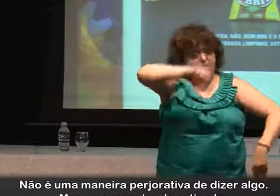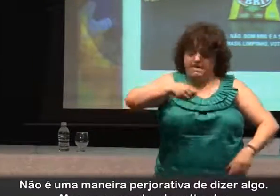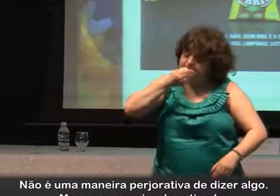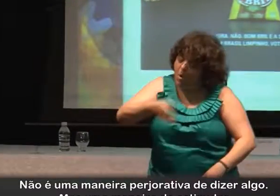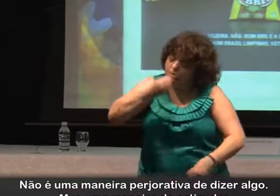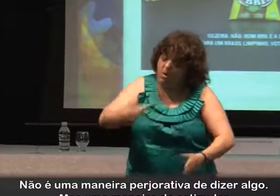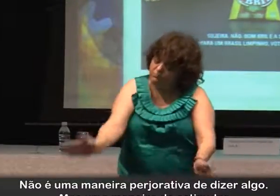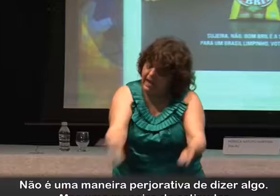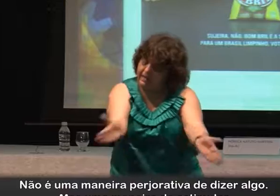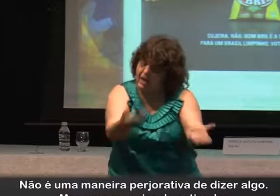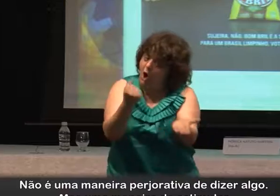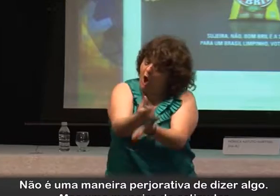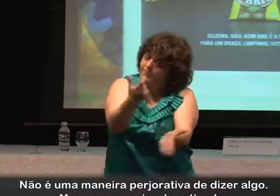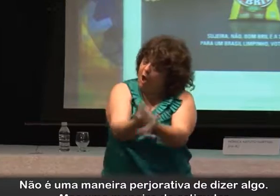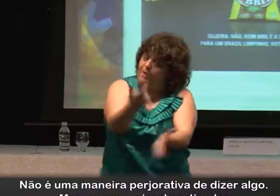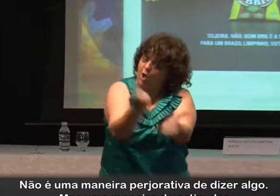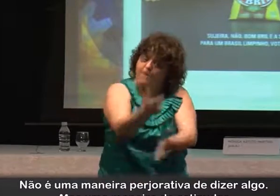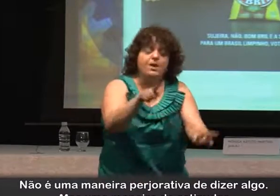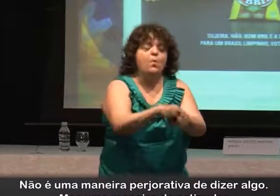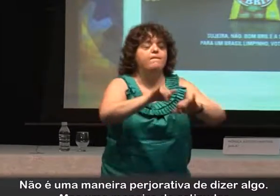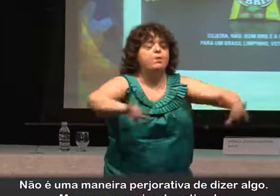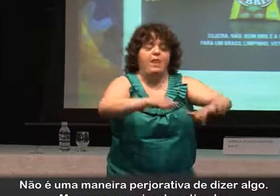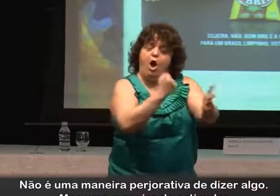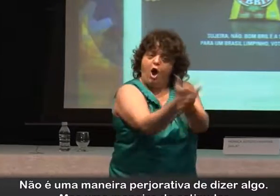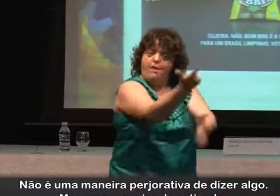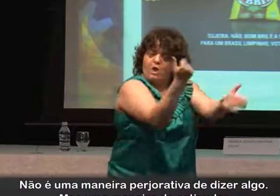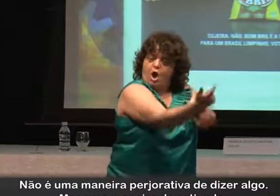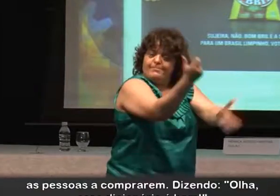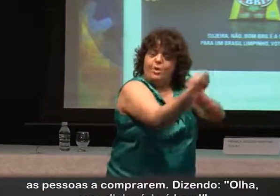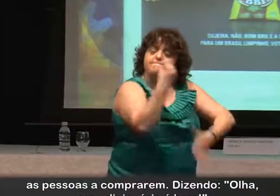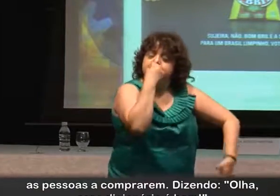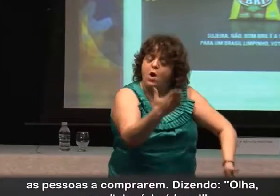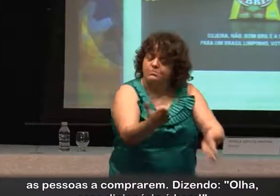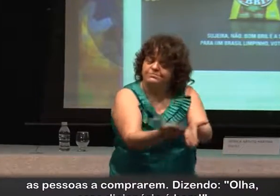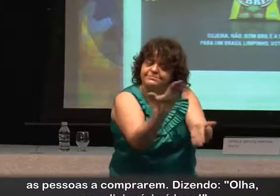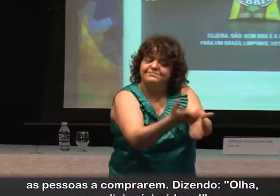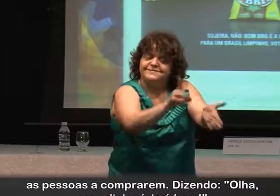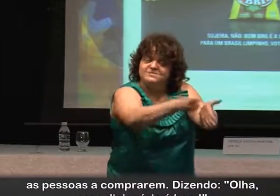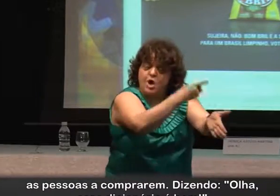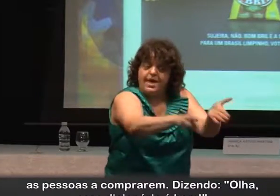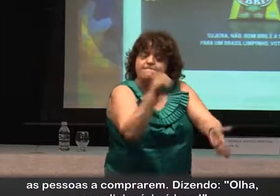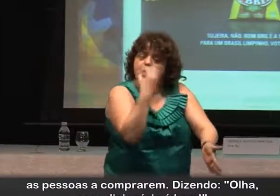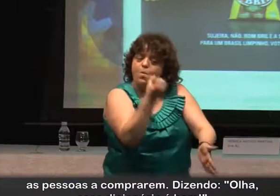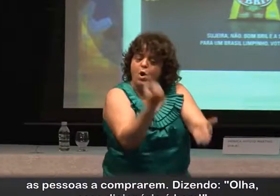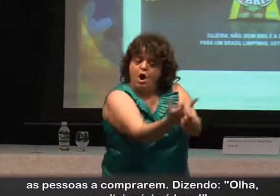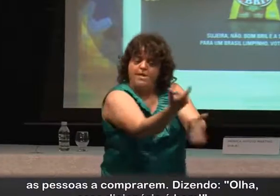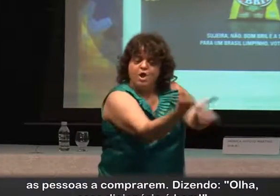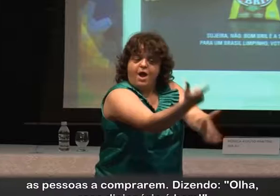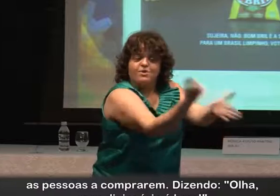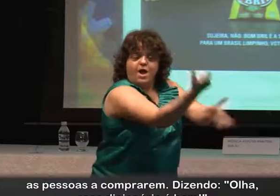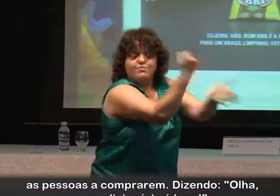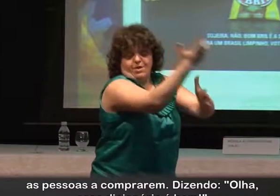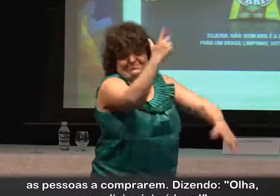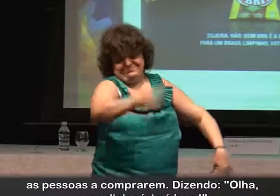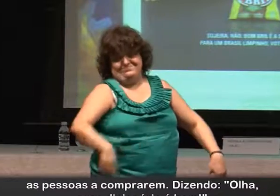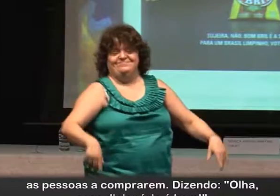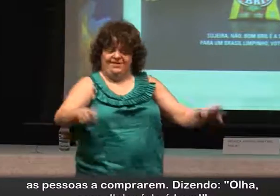uma maneira pejorativa de dizer alguma coisa, mas uma maneira de estimular as pessoas a comprarem o dicionário, dizendo, olha, esse dicionário é